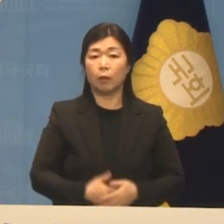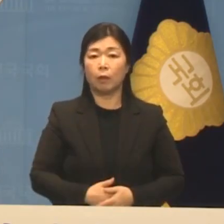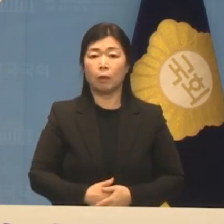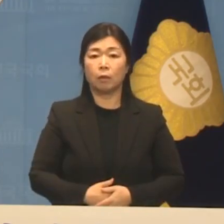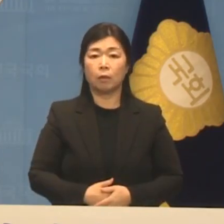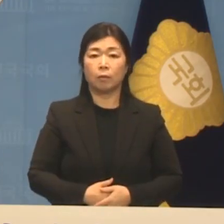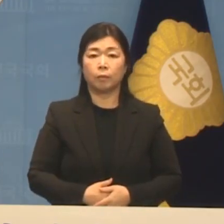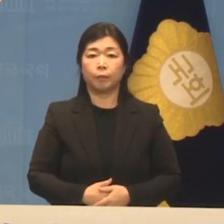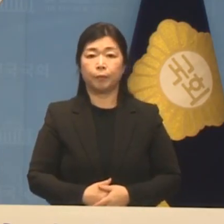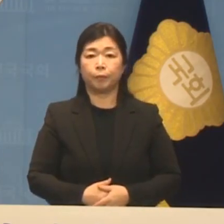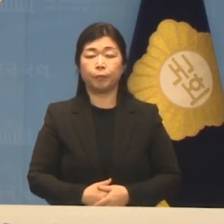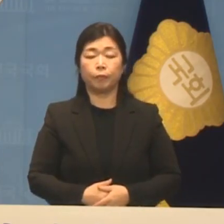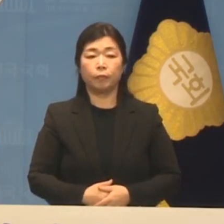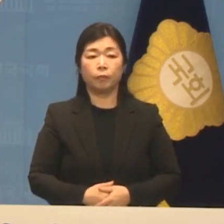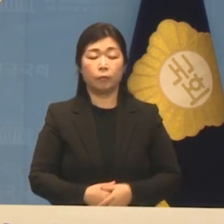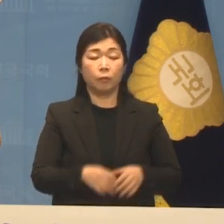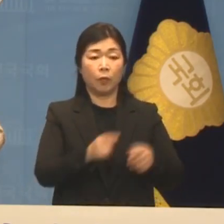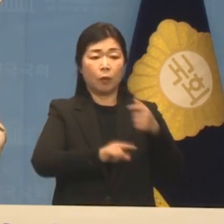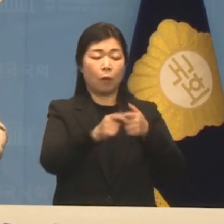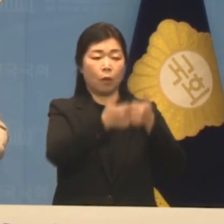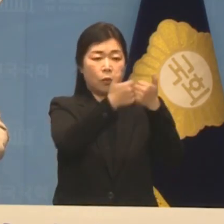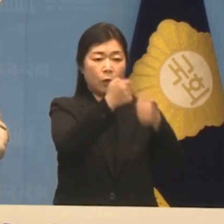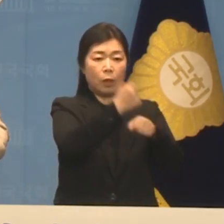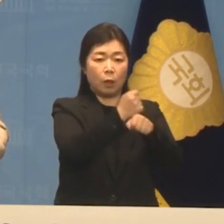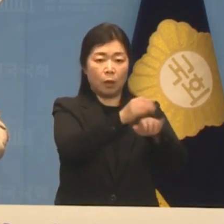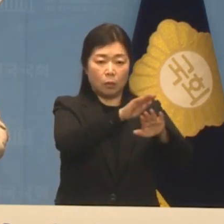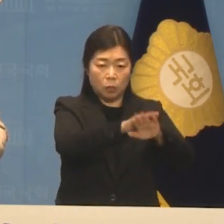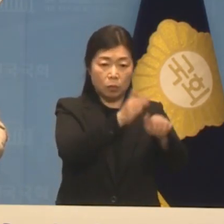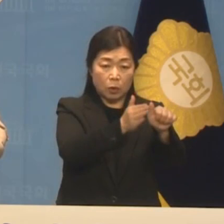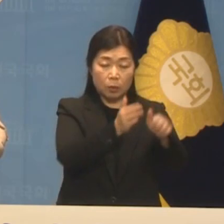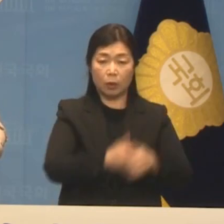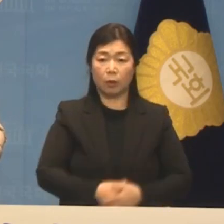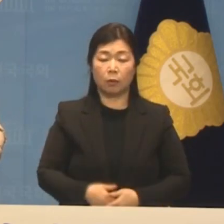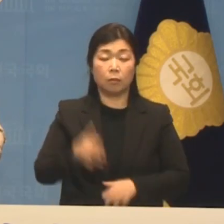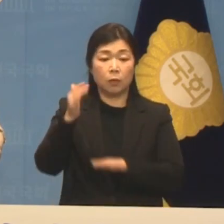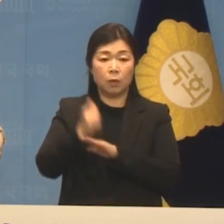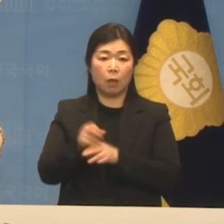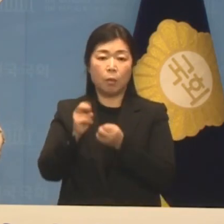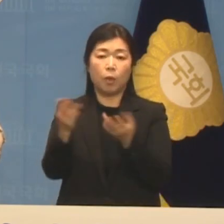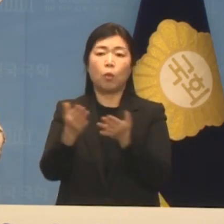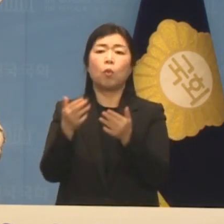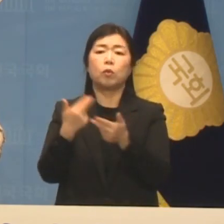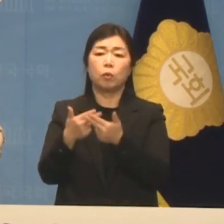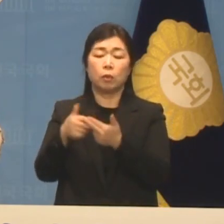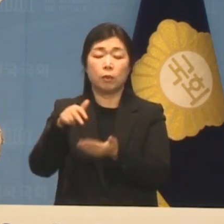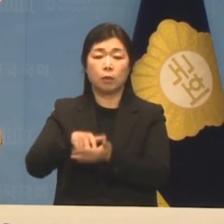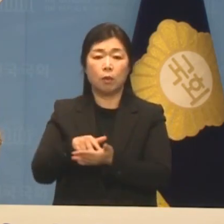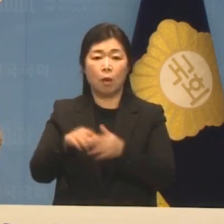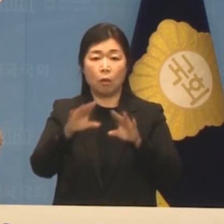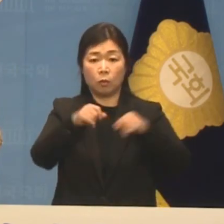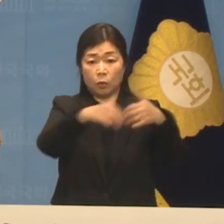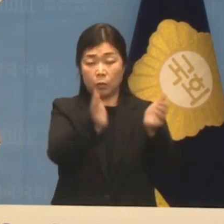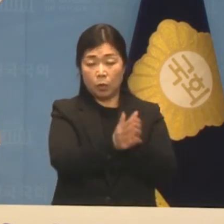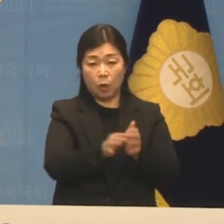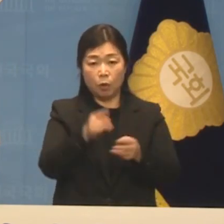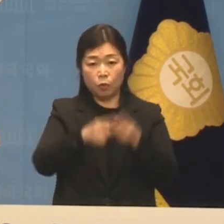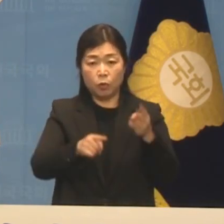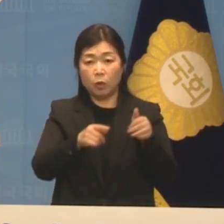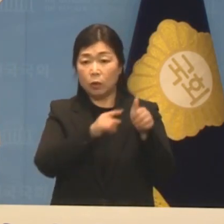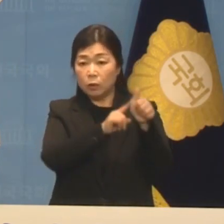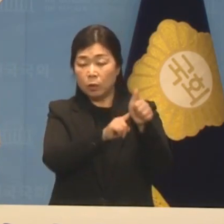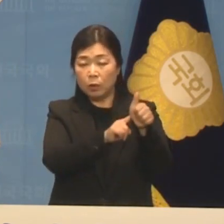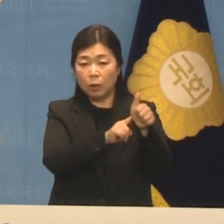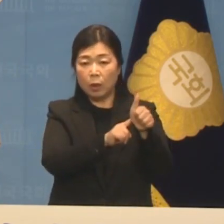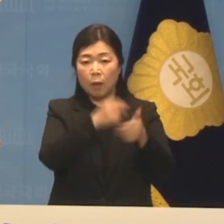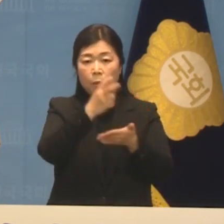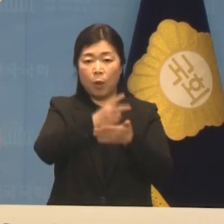잘 심도 있게 논의해 주시길 바랍니다. 마지막으로 택배노조는 국토부에 윤종호 의원이 발의한